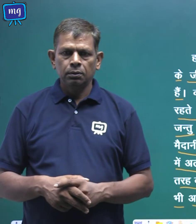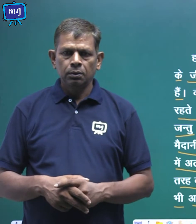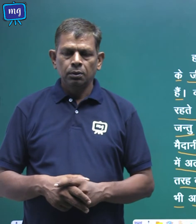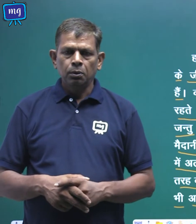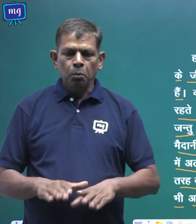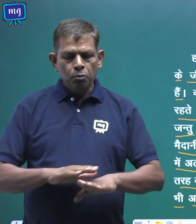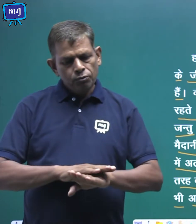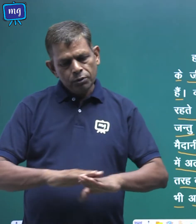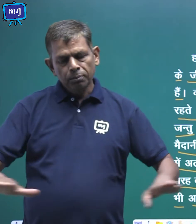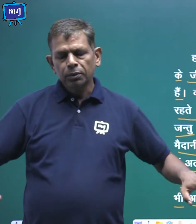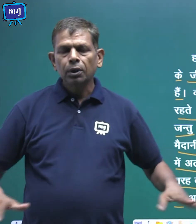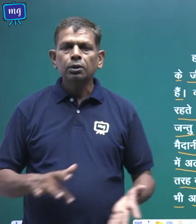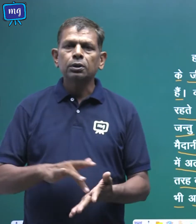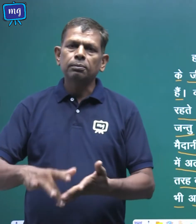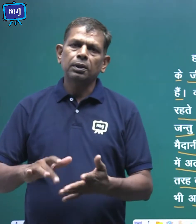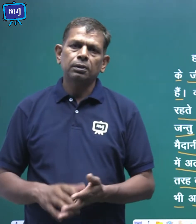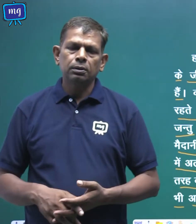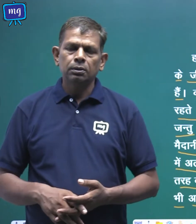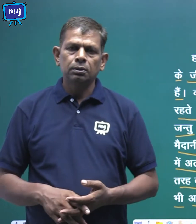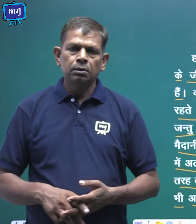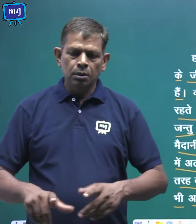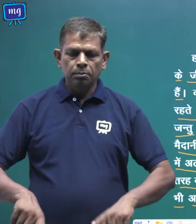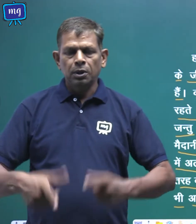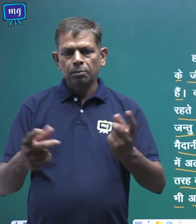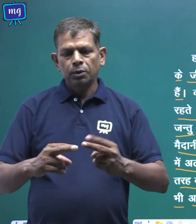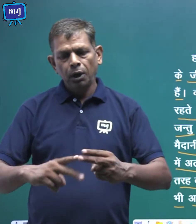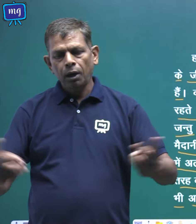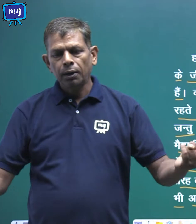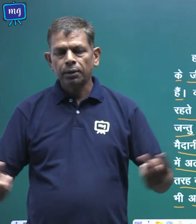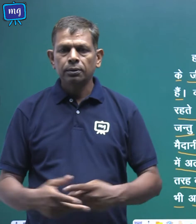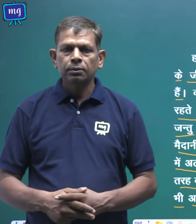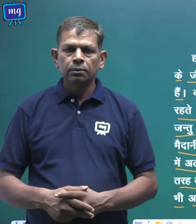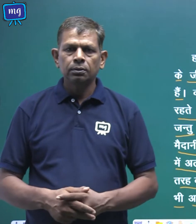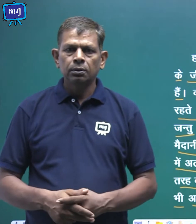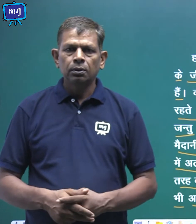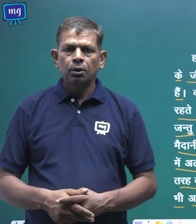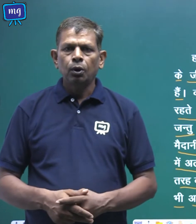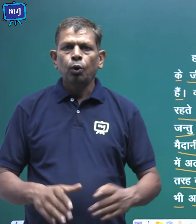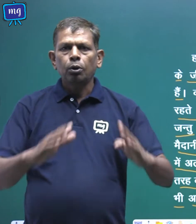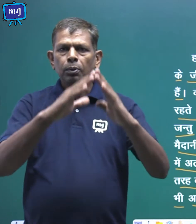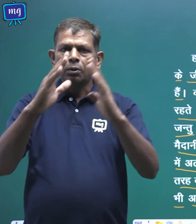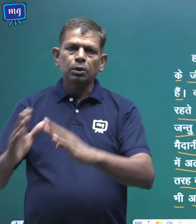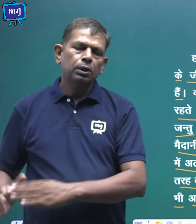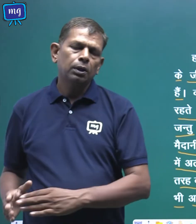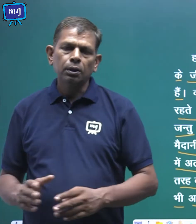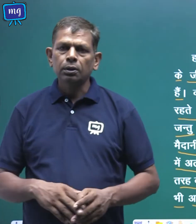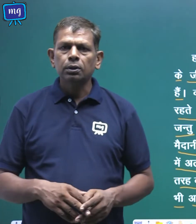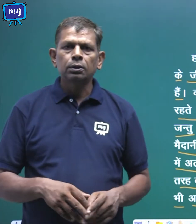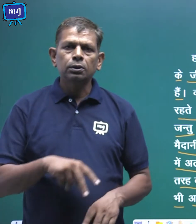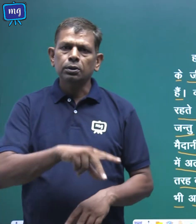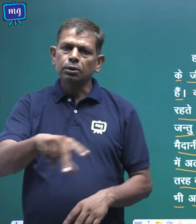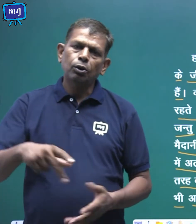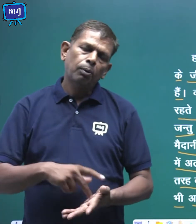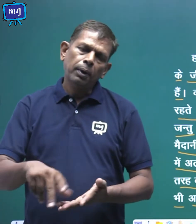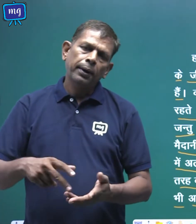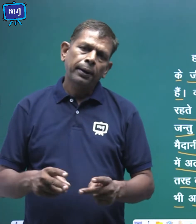समतल क्षेत्र में पेड़ पौधे अलग और पर्वतीय क्षेत्रों में